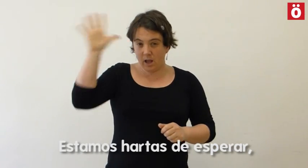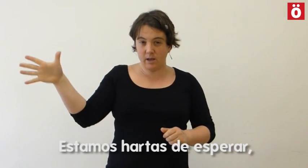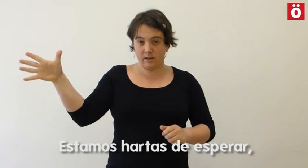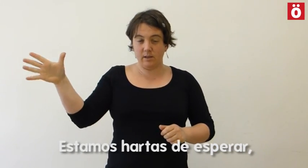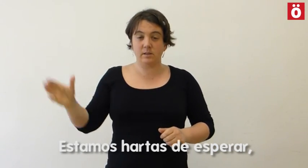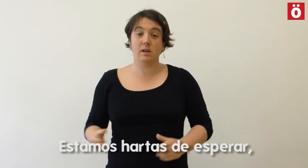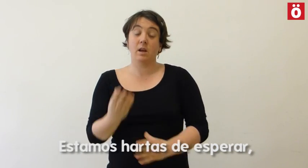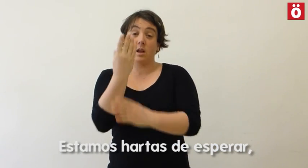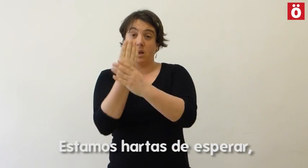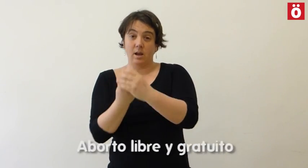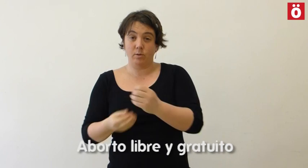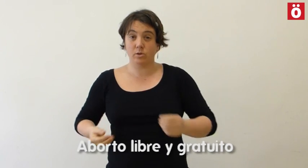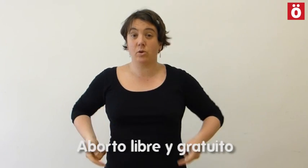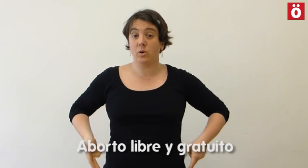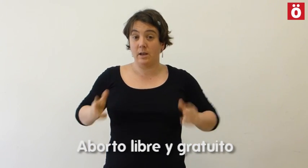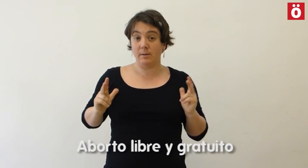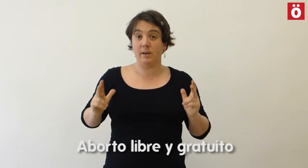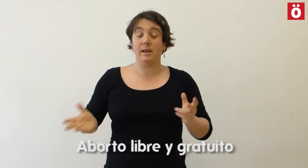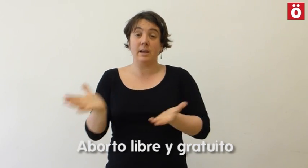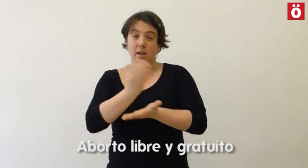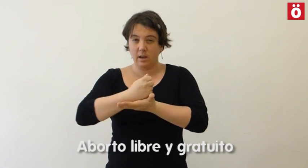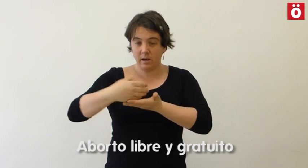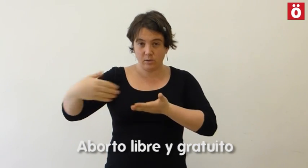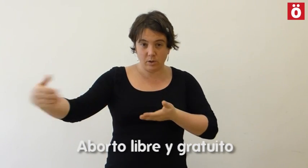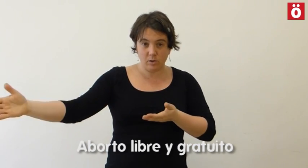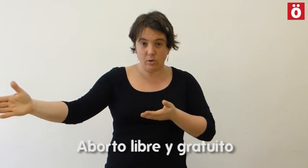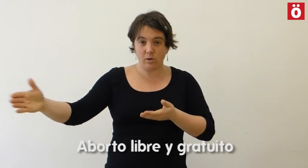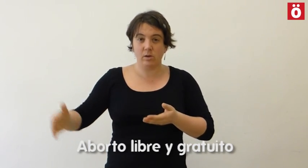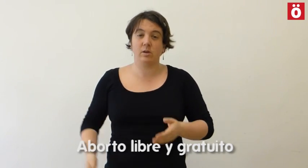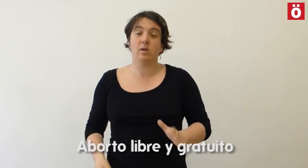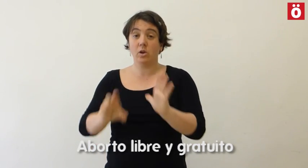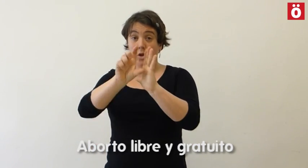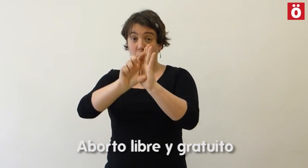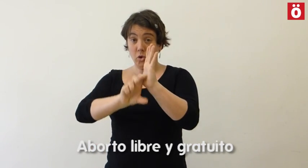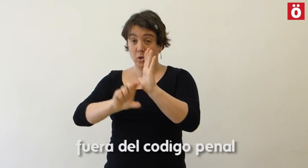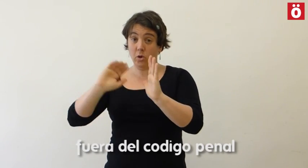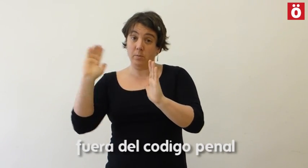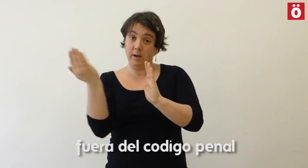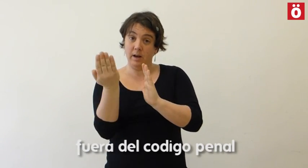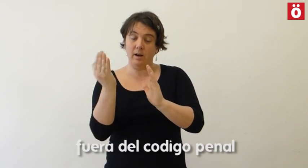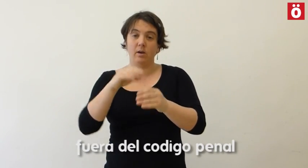ezberat Aborto libre, hirra zuhiko, huela deko